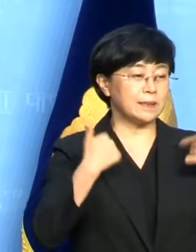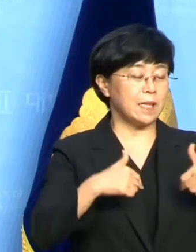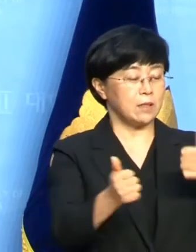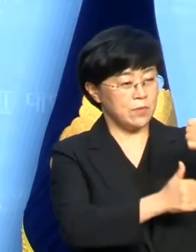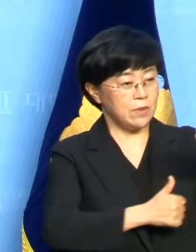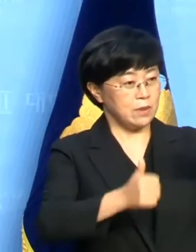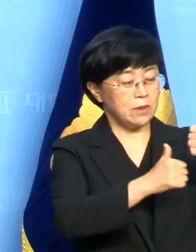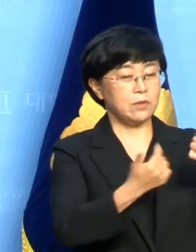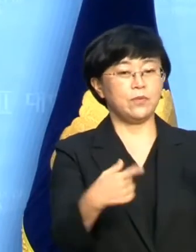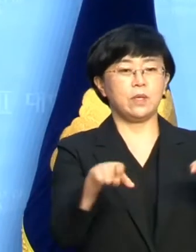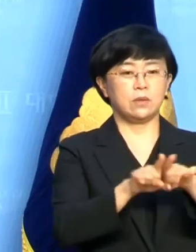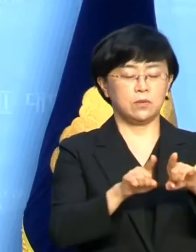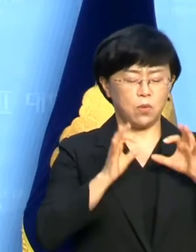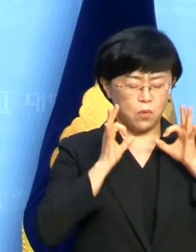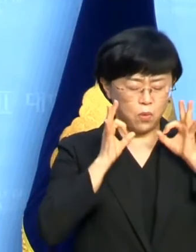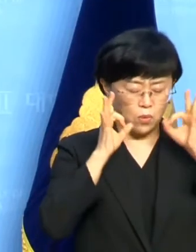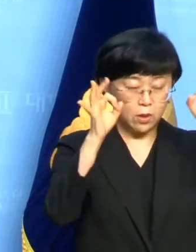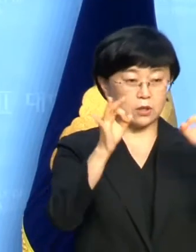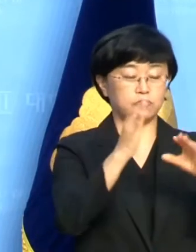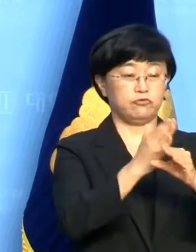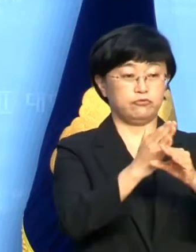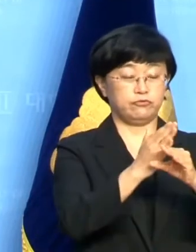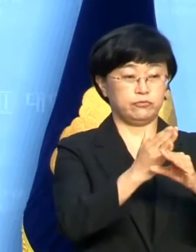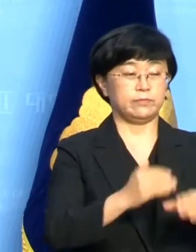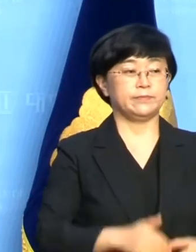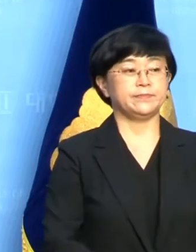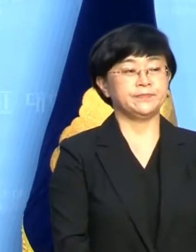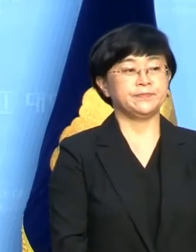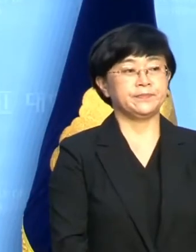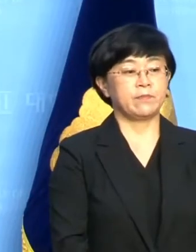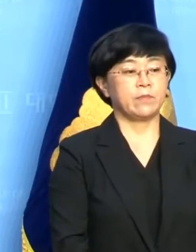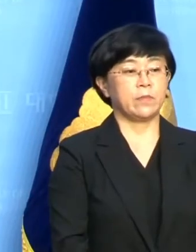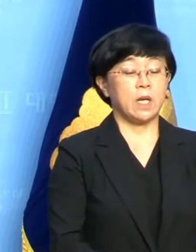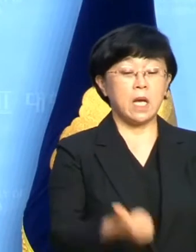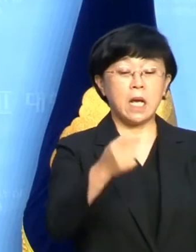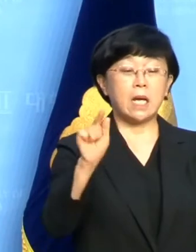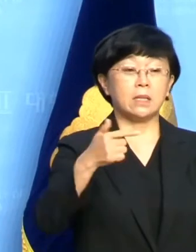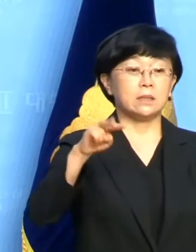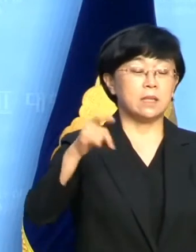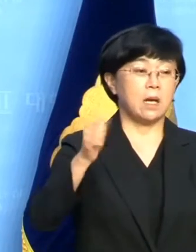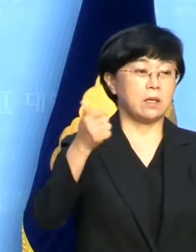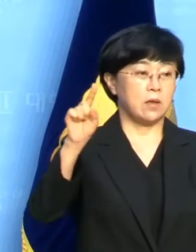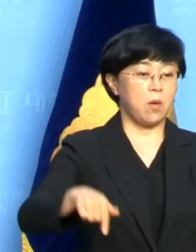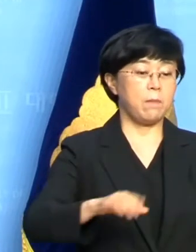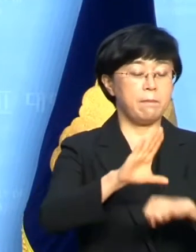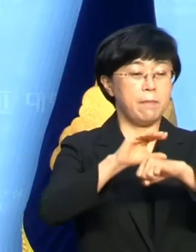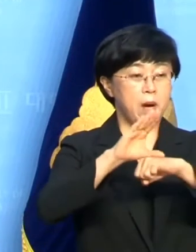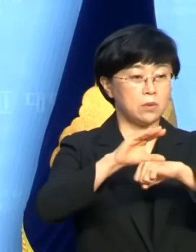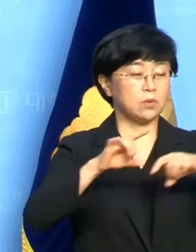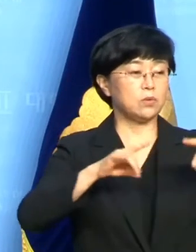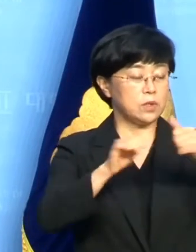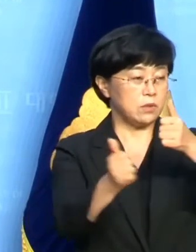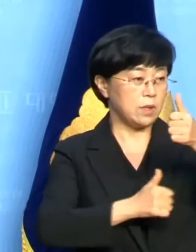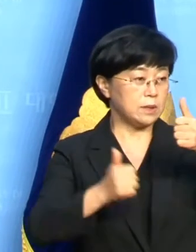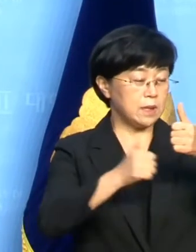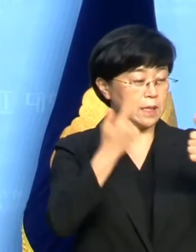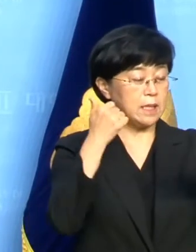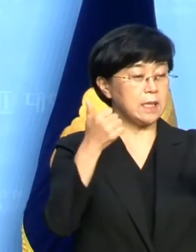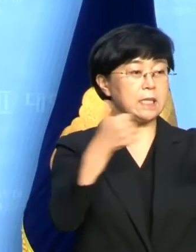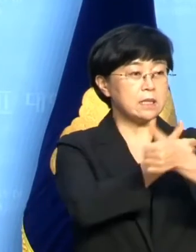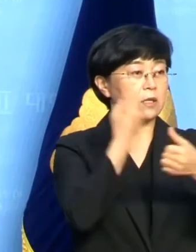최선의 노력을 해왔습니다 또한 지난 한상혁 방송통신위원장 의 인사청문회